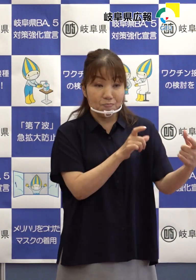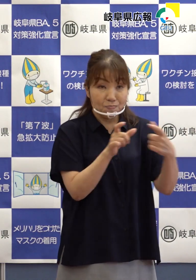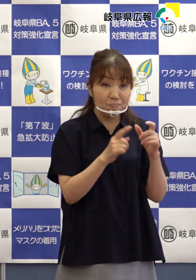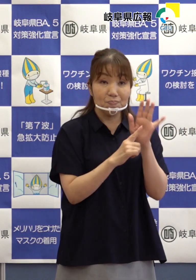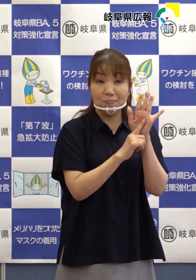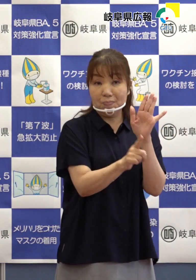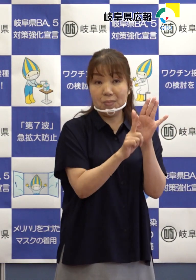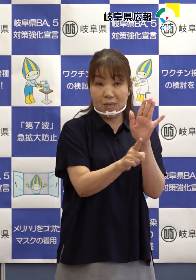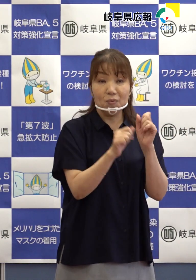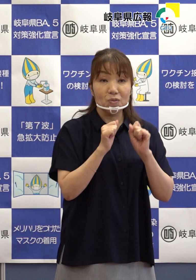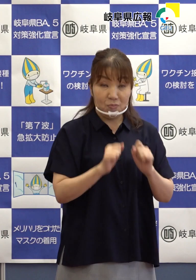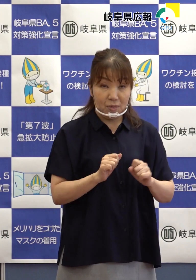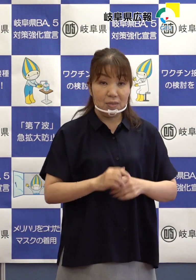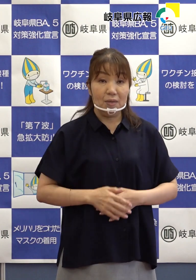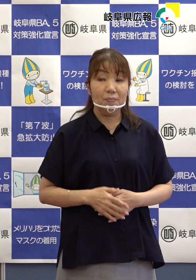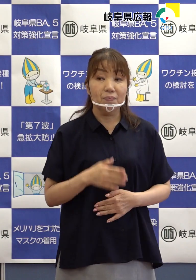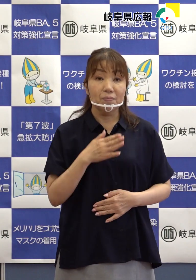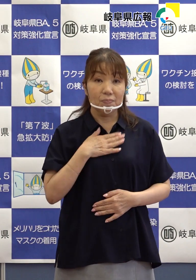ます